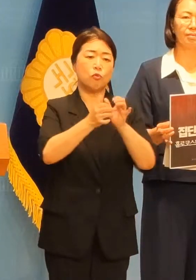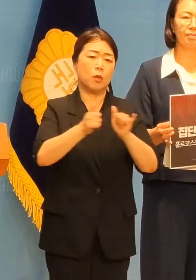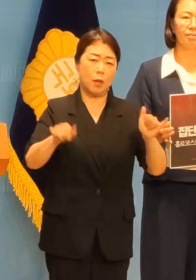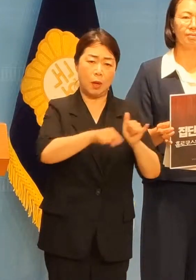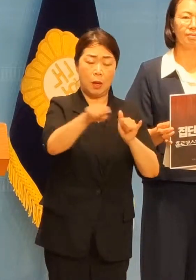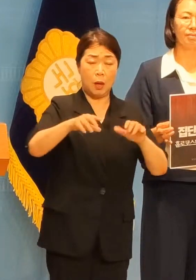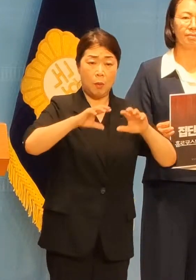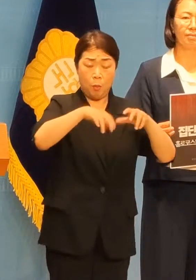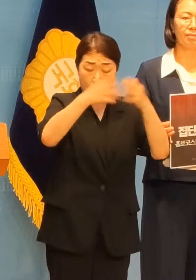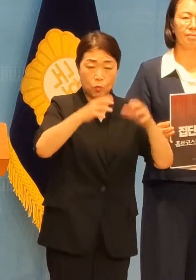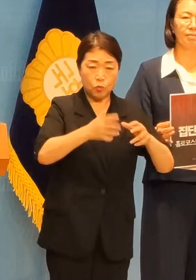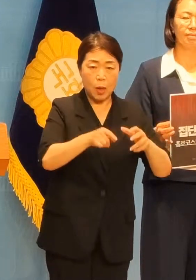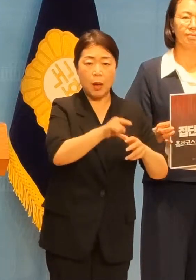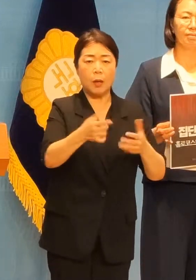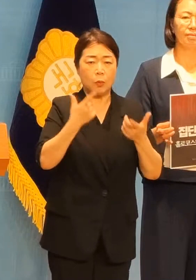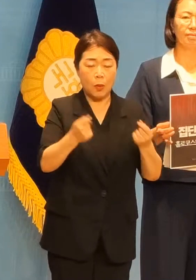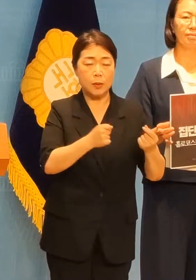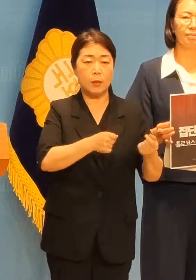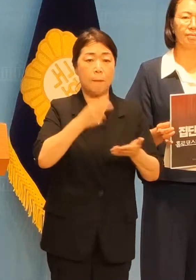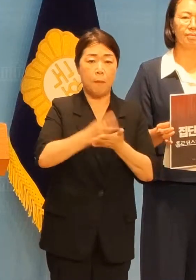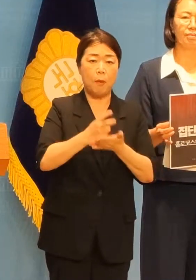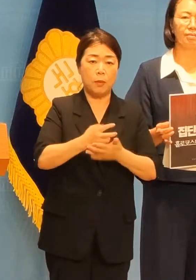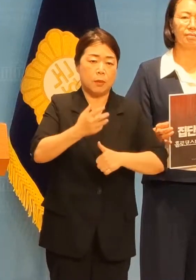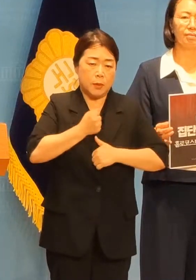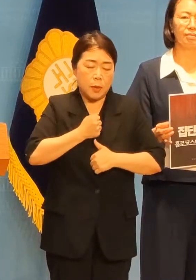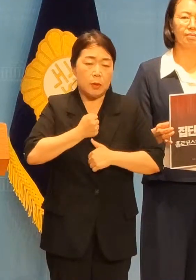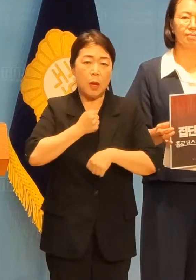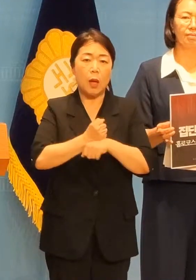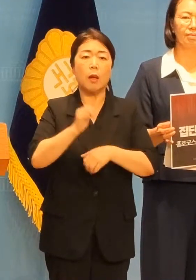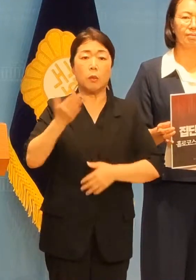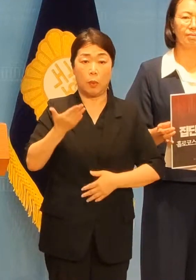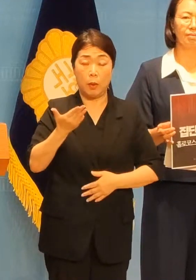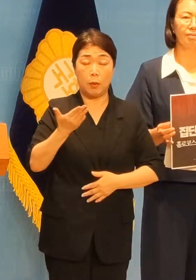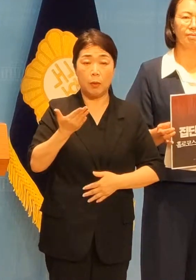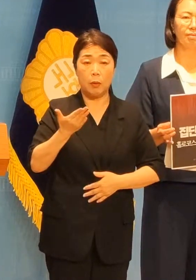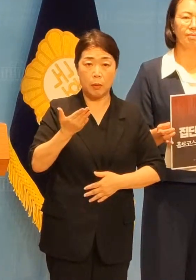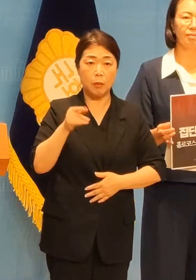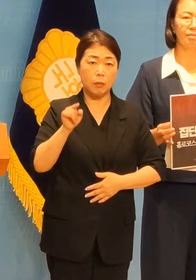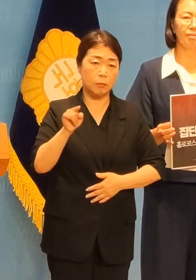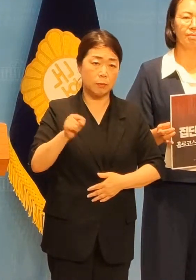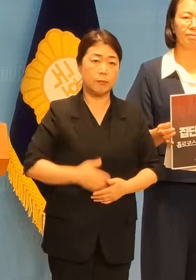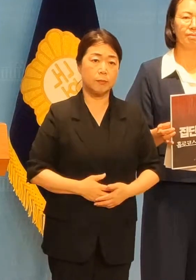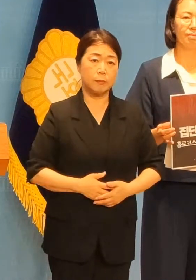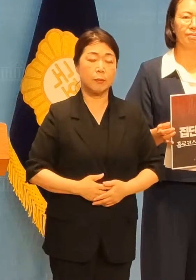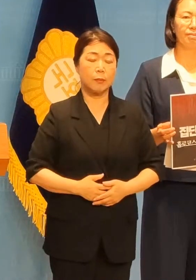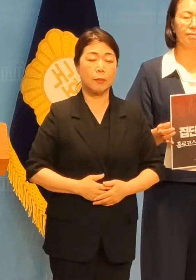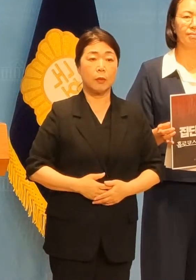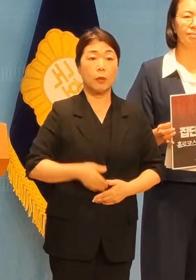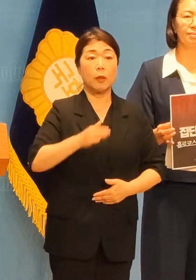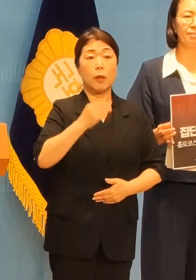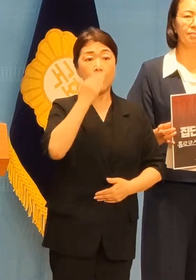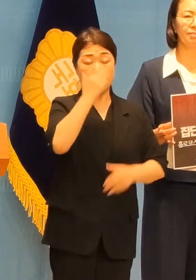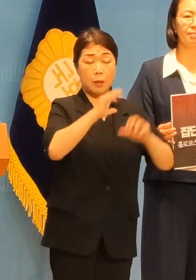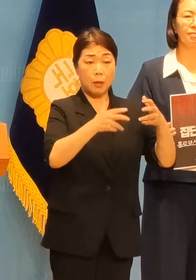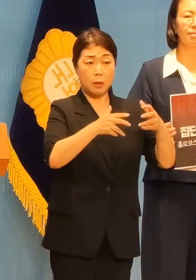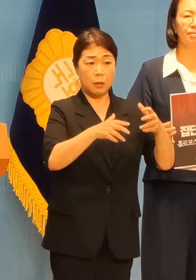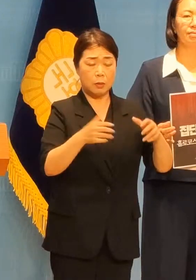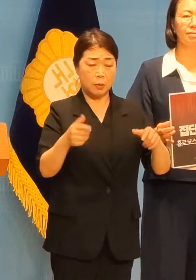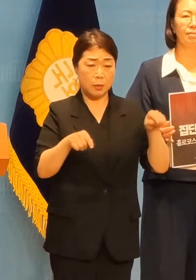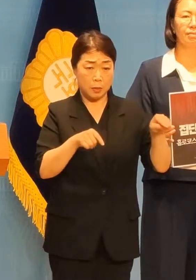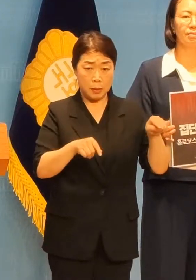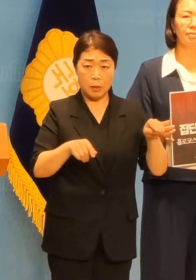구속력을 갖는다고 국제사회가 인정하고 있는 것입니다. 이스라엘의 집단 학살은